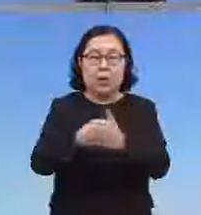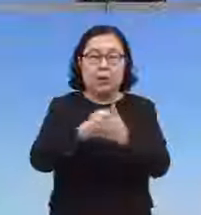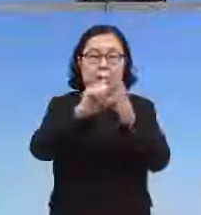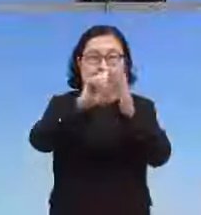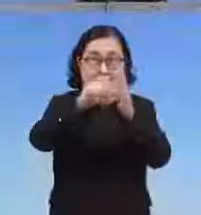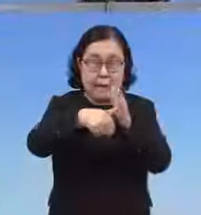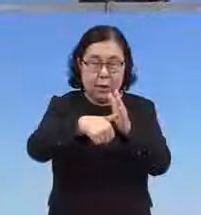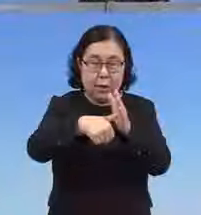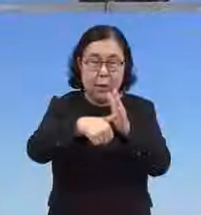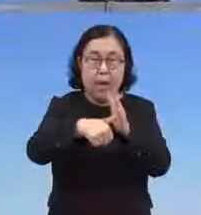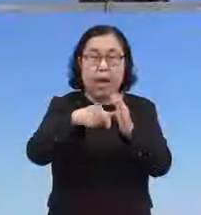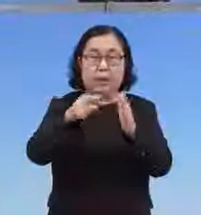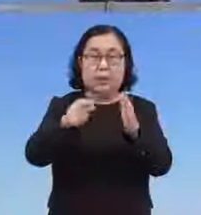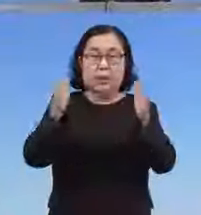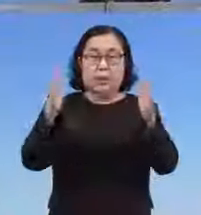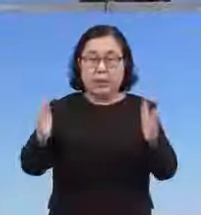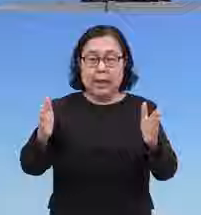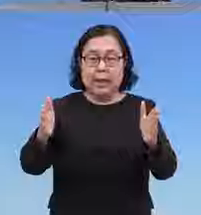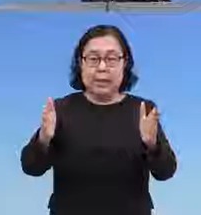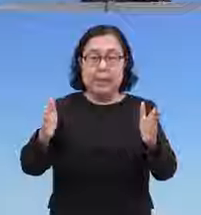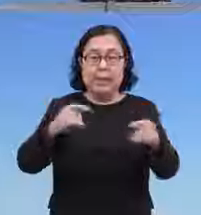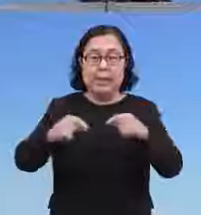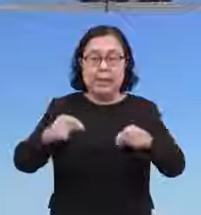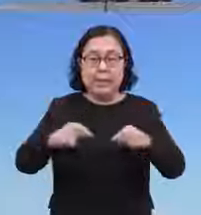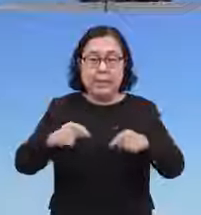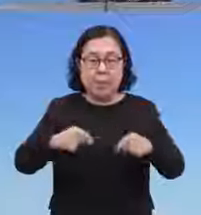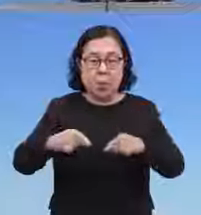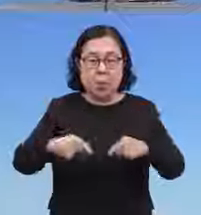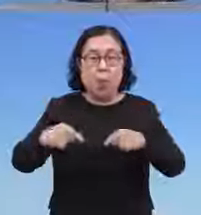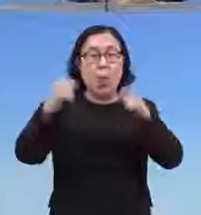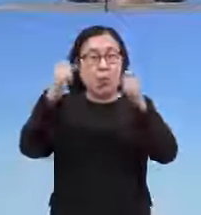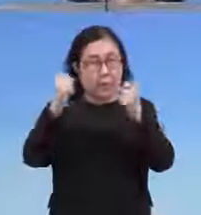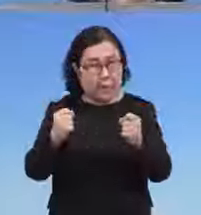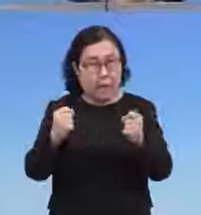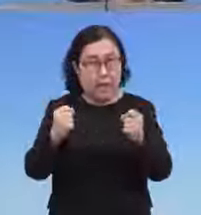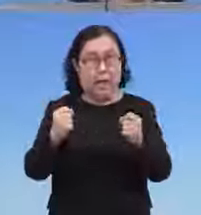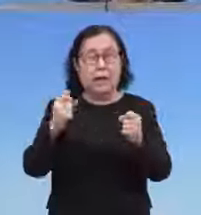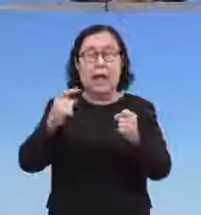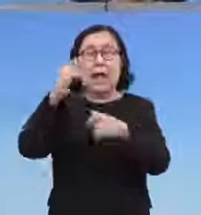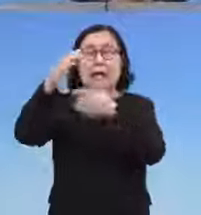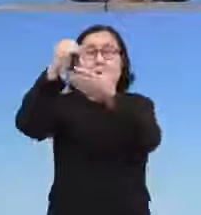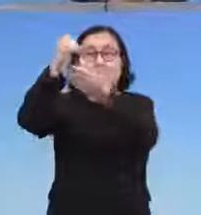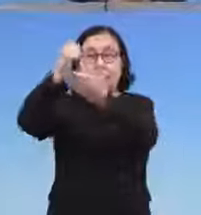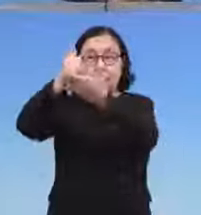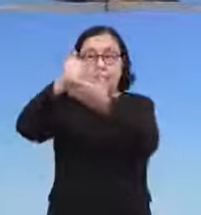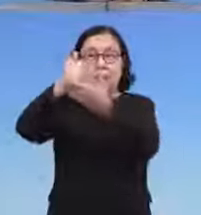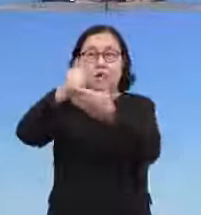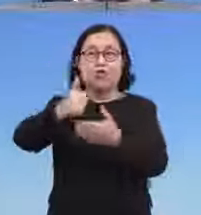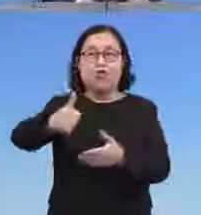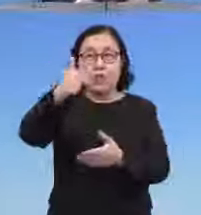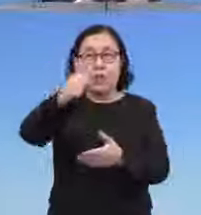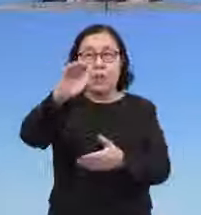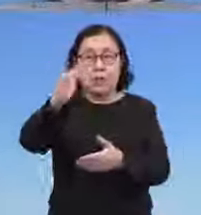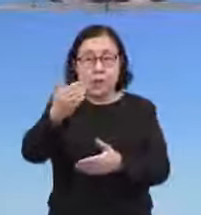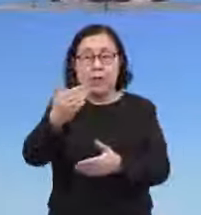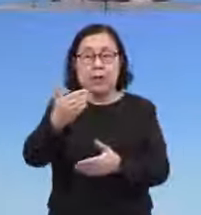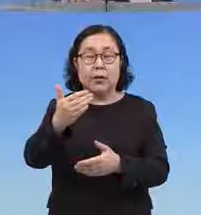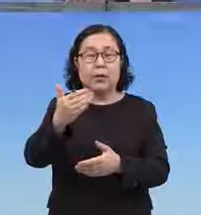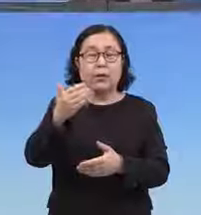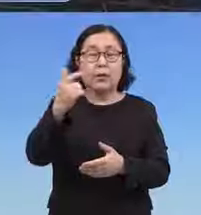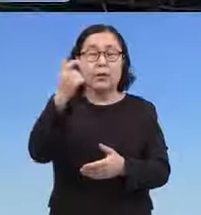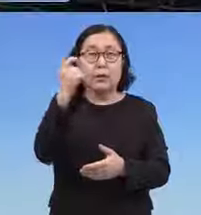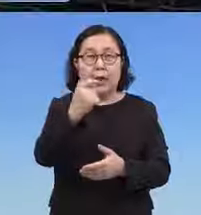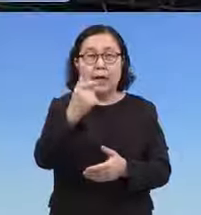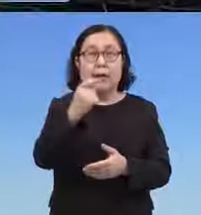통제하고 계시는 분이 계시다는 것, 그 하나님의 주권이 여기서 지금 강조가 된다는, 전제가 된다는 걸 강조하고 싶은 겁니다. 갈라디아